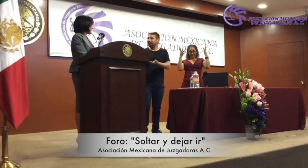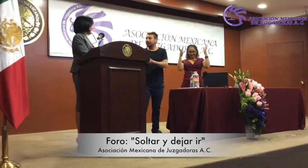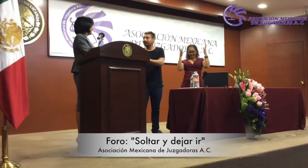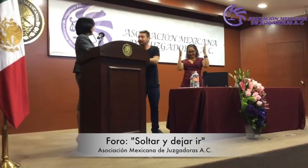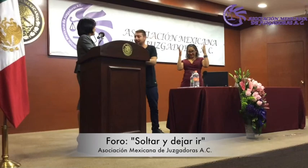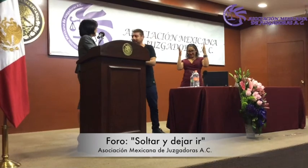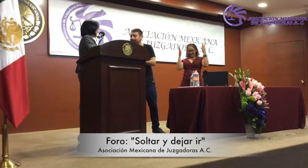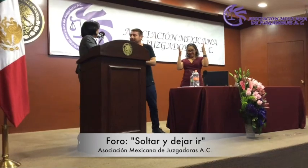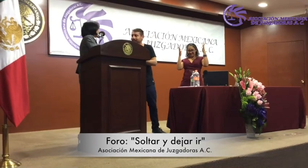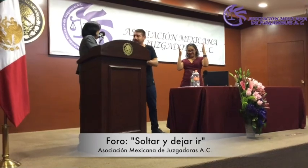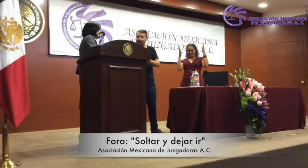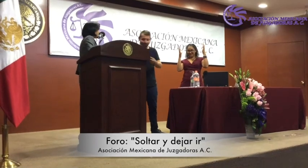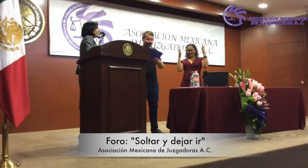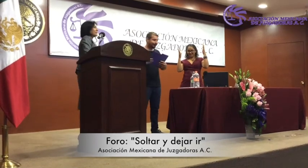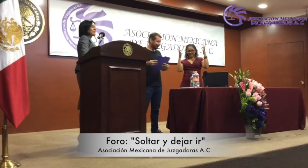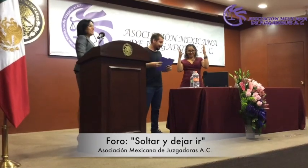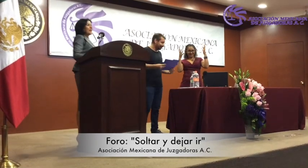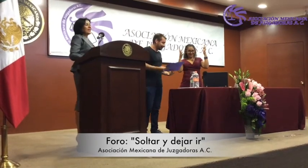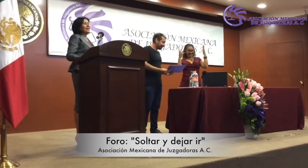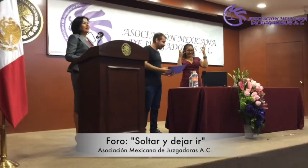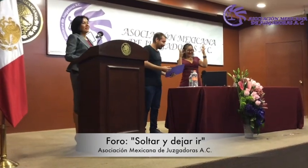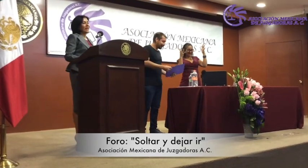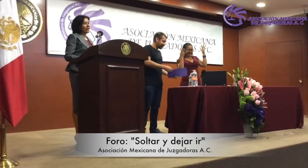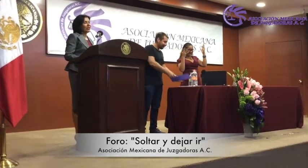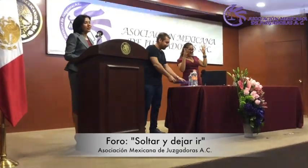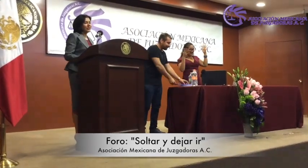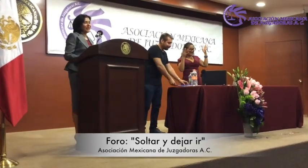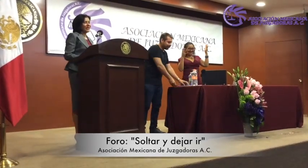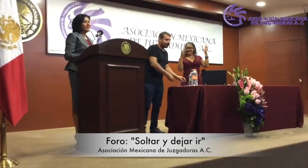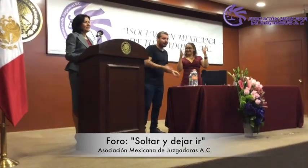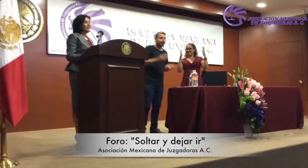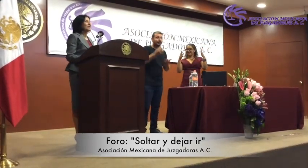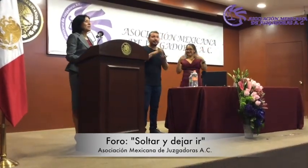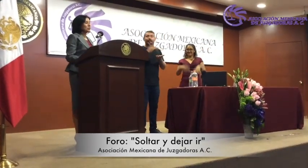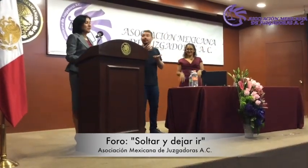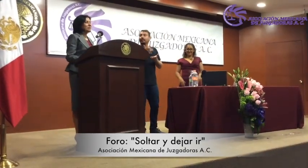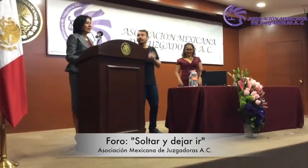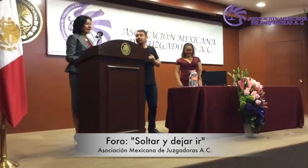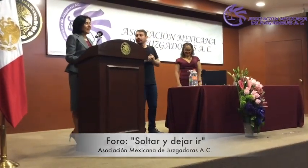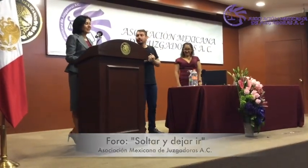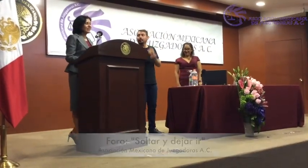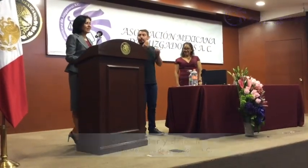Esteban. A todos ustedes, muchísimas gracias.